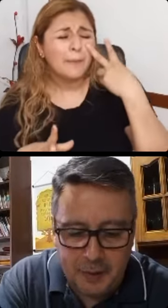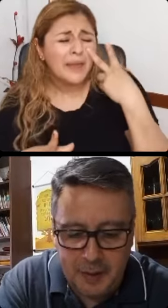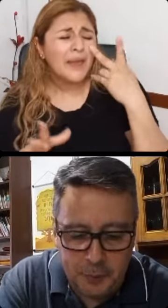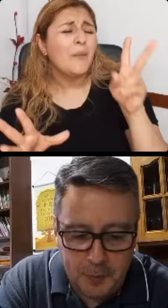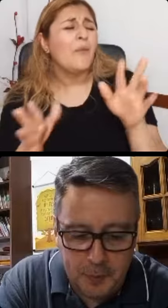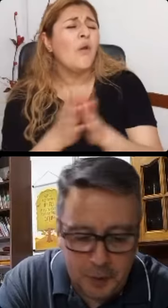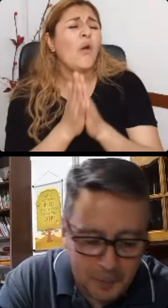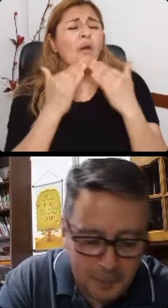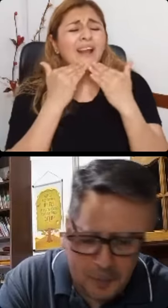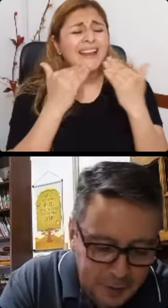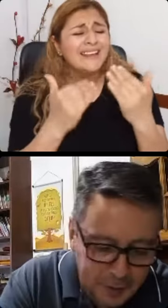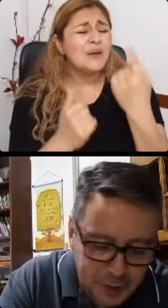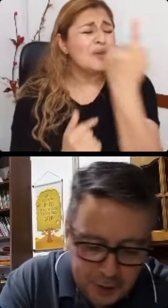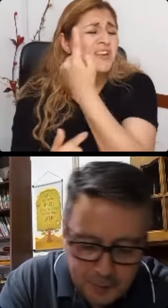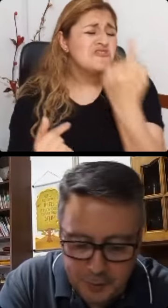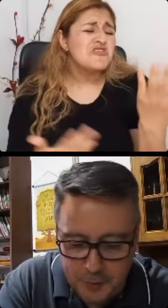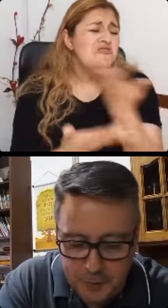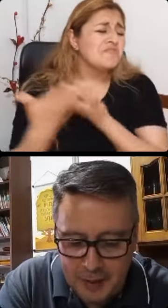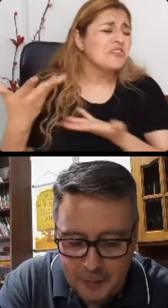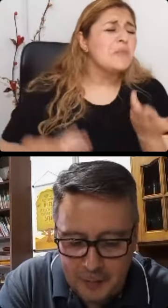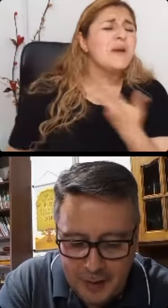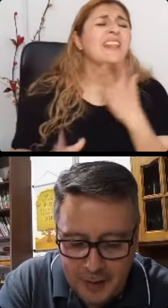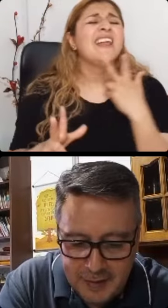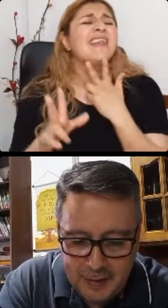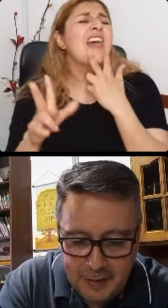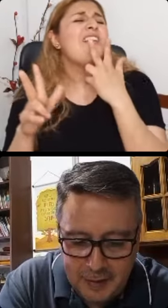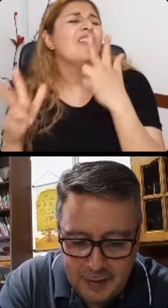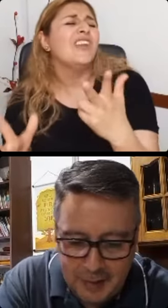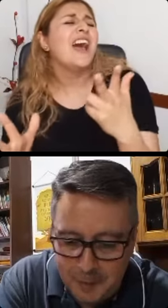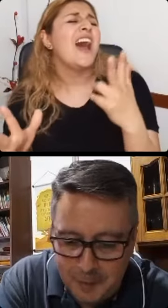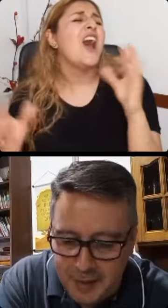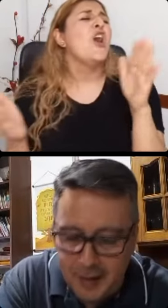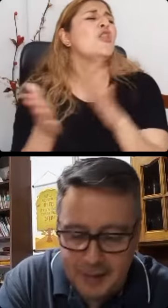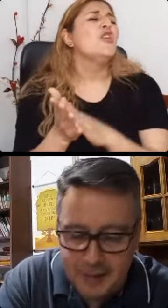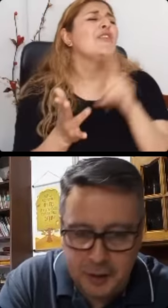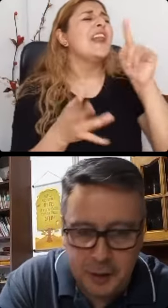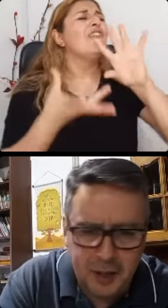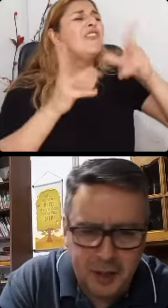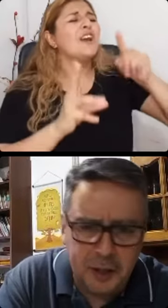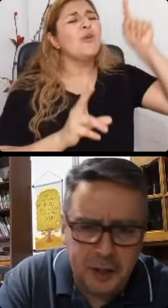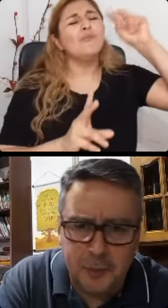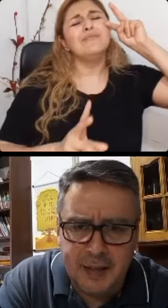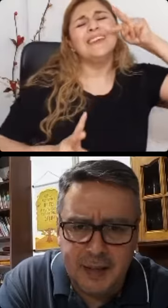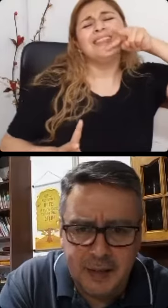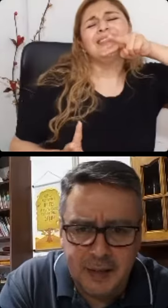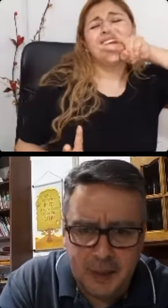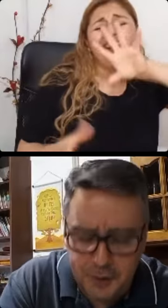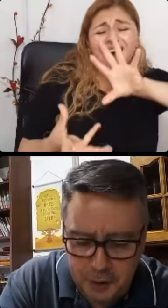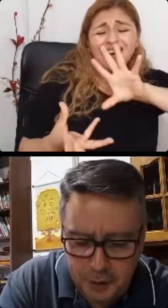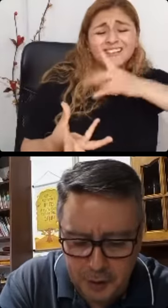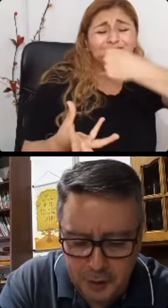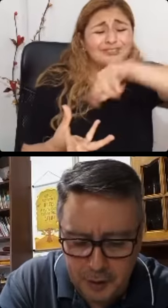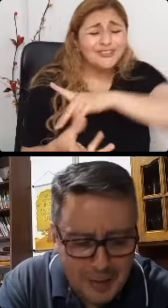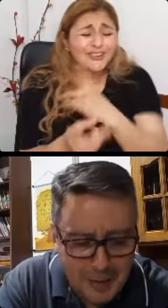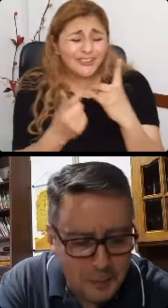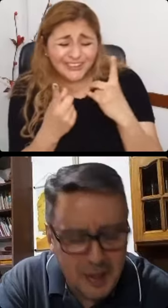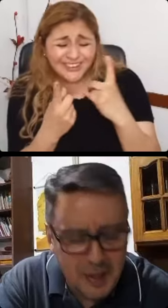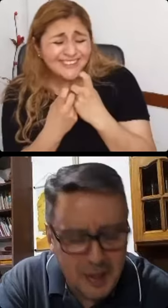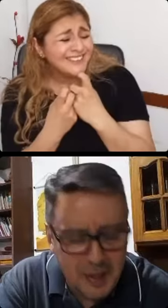porque pudimos compartirlo Señor y pudimos hablar acerca de las miradas Señor y cómo necesitamos Señor